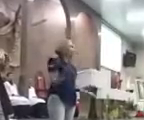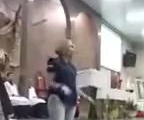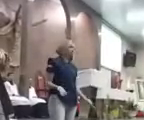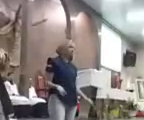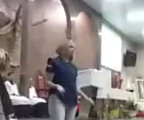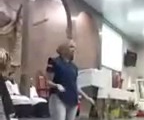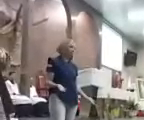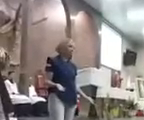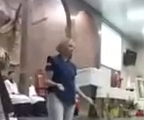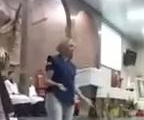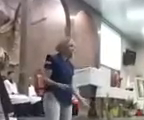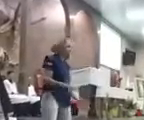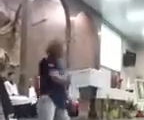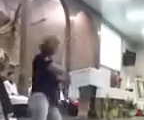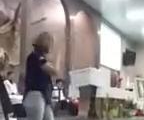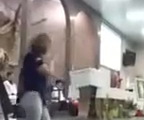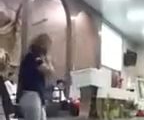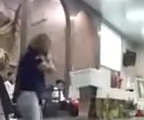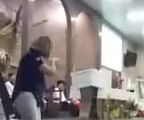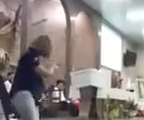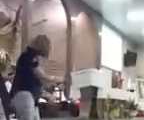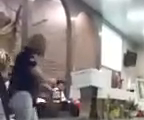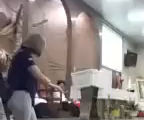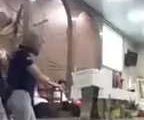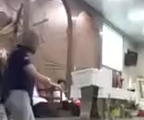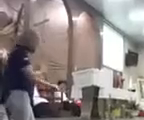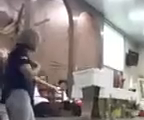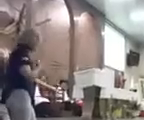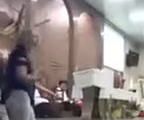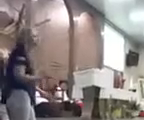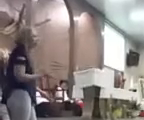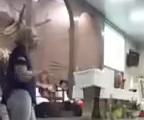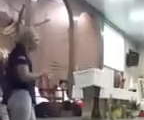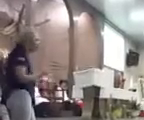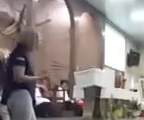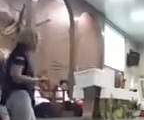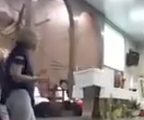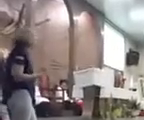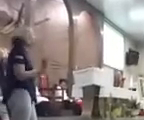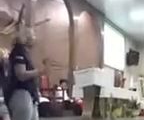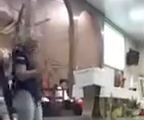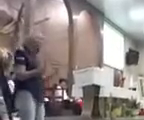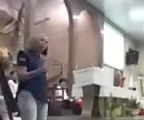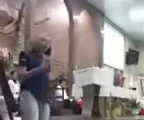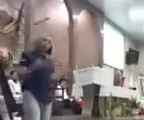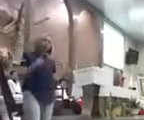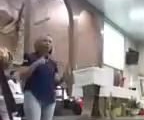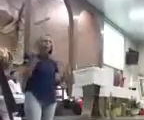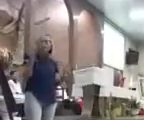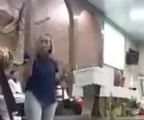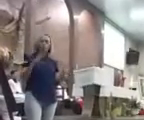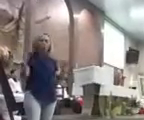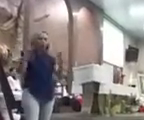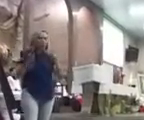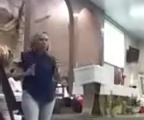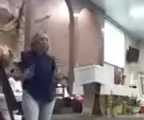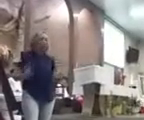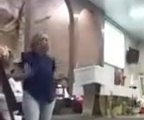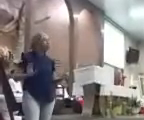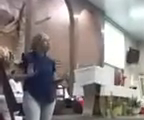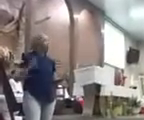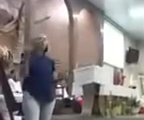Ai, padre, você está sendo muito bruto. Não, eu não vim para trazer a paz mesmo. Jesus não disse